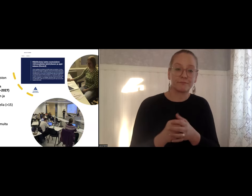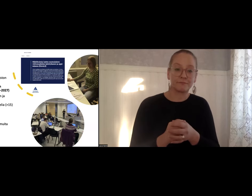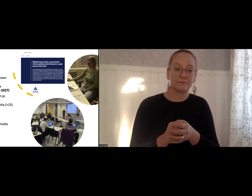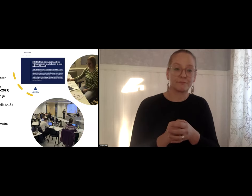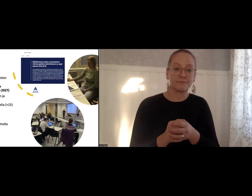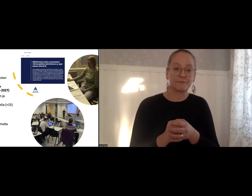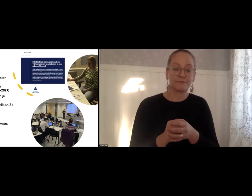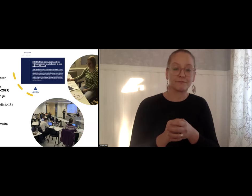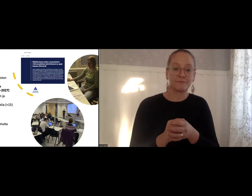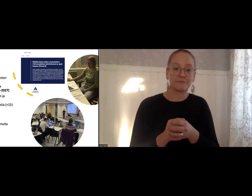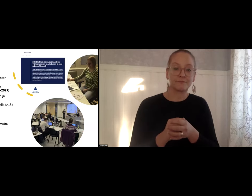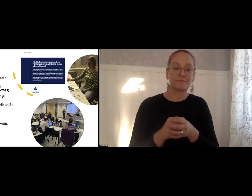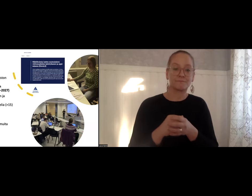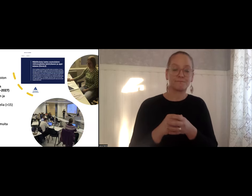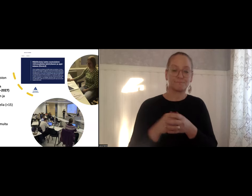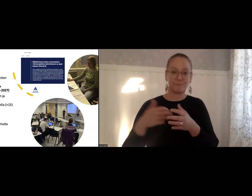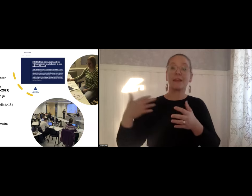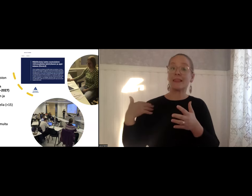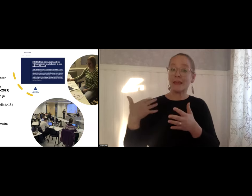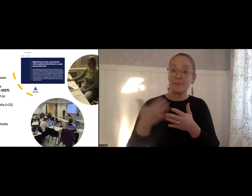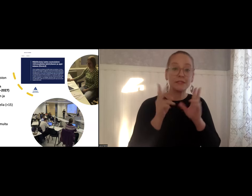omaksumista tehdään.